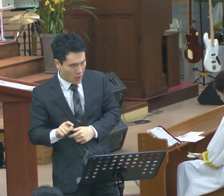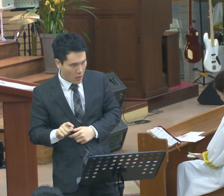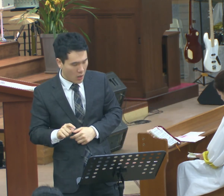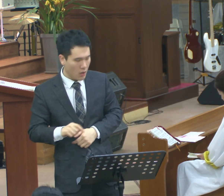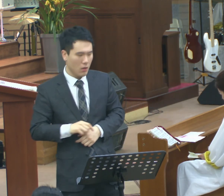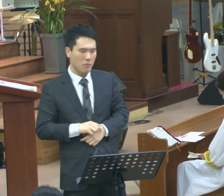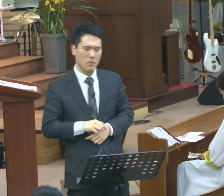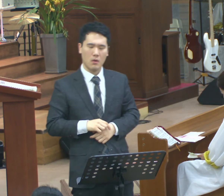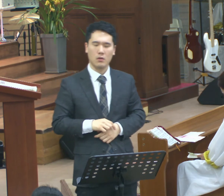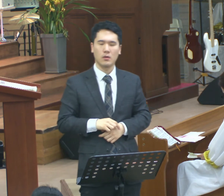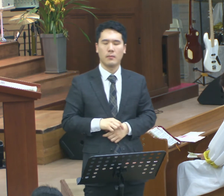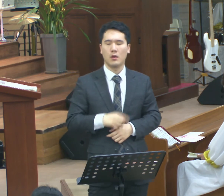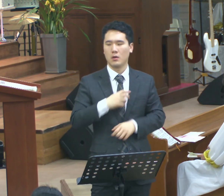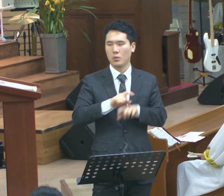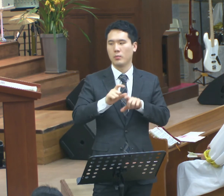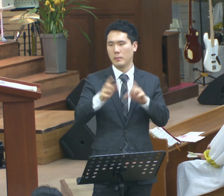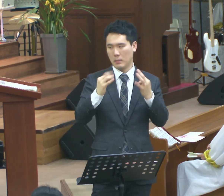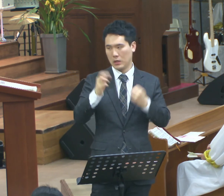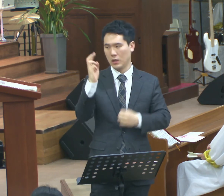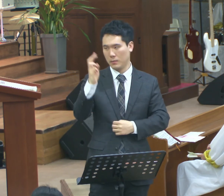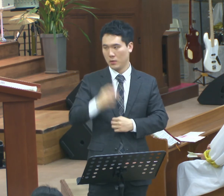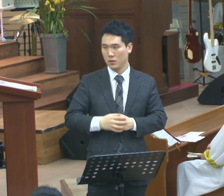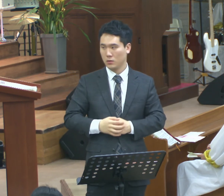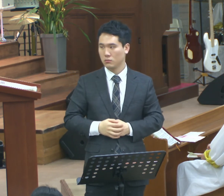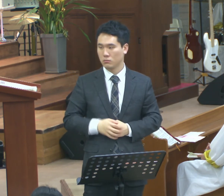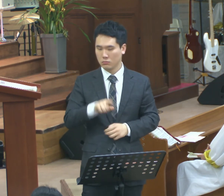있어요. 그때 여러분이 쫄지 않아요.